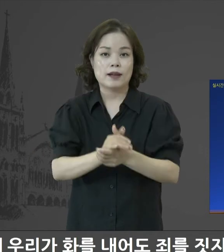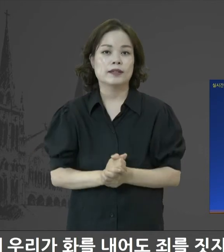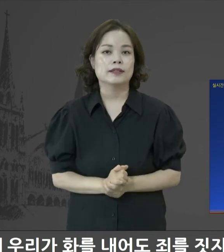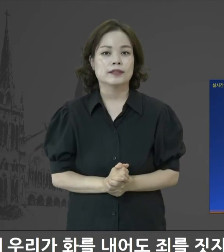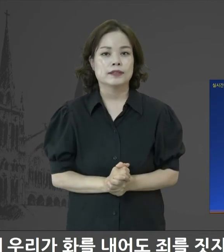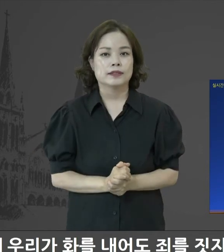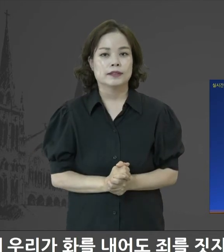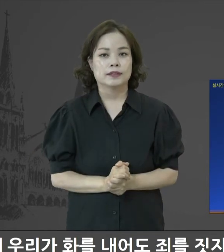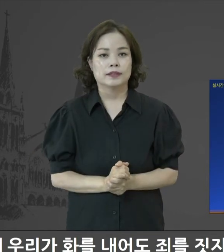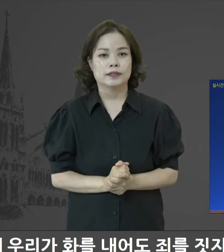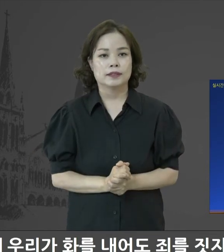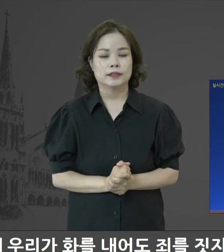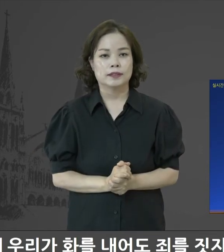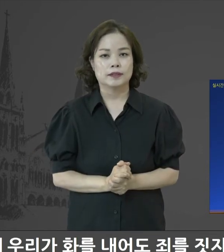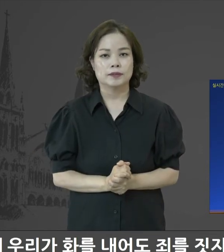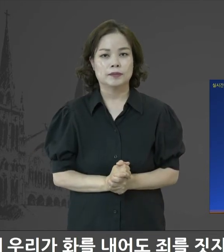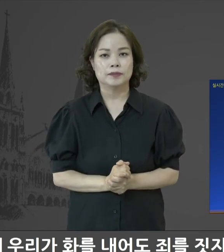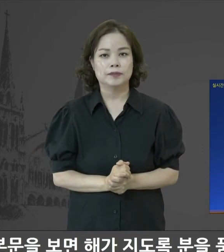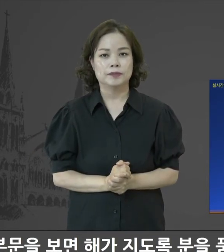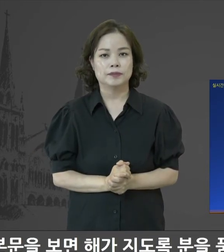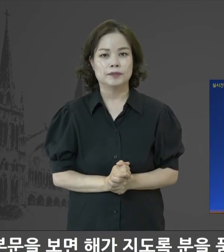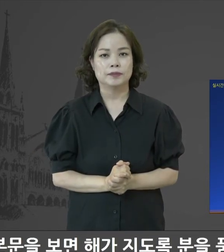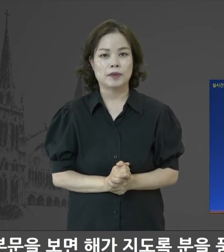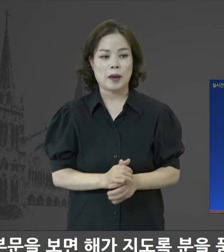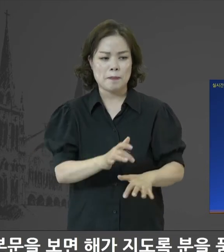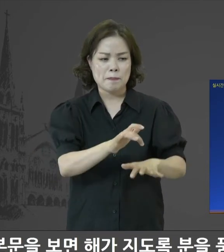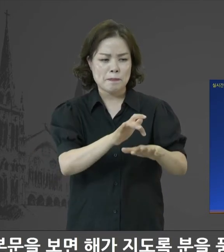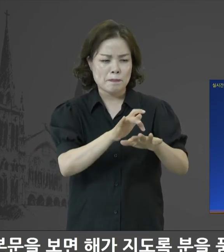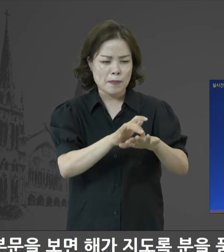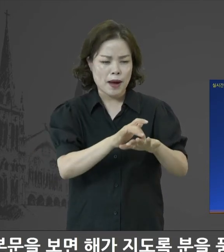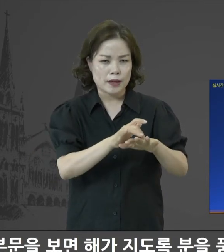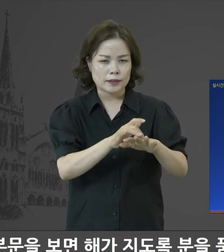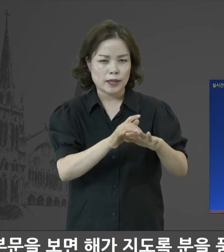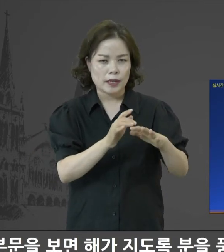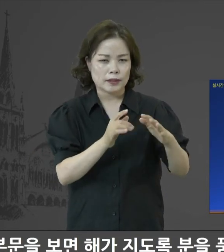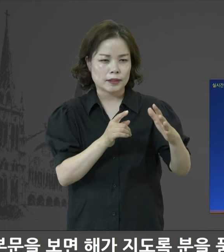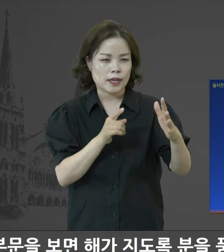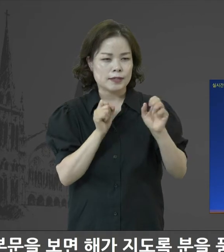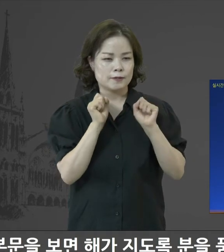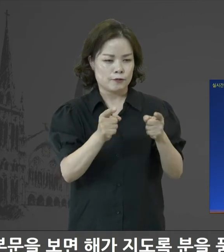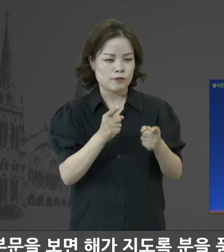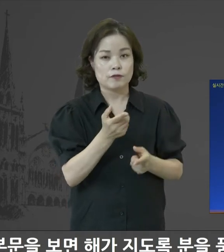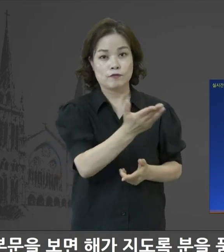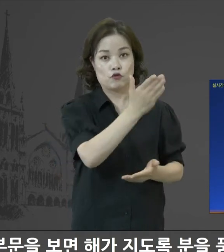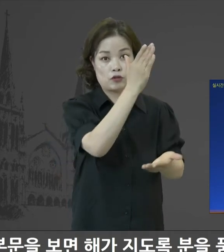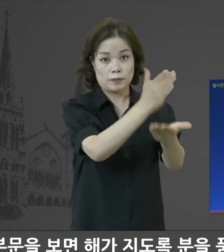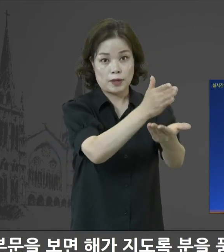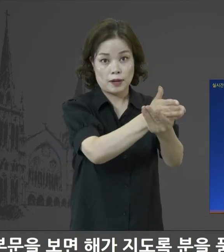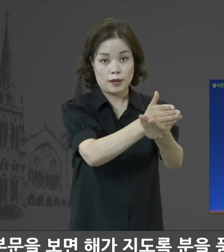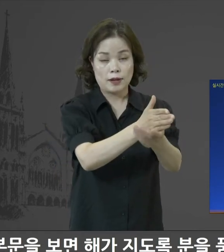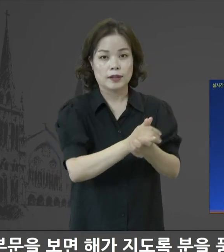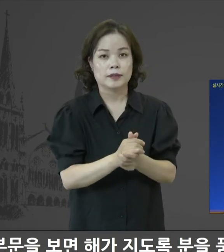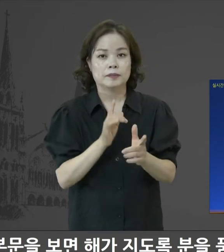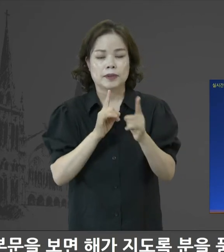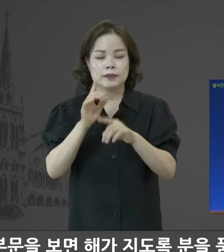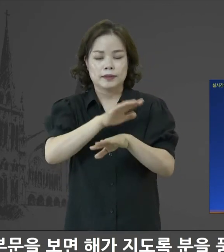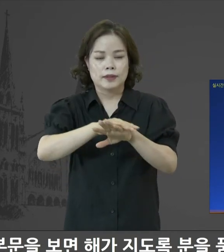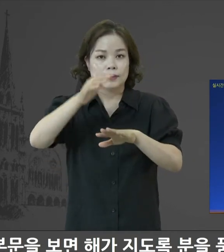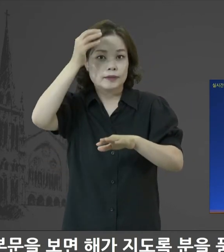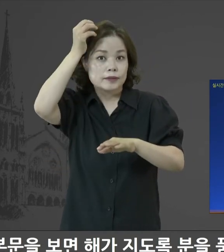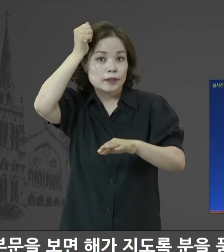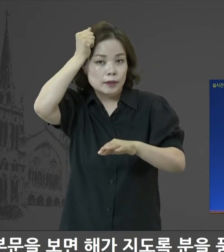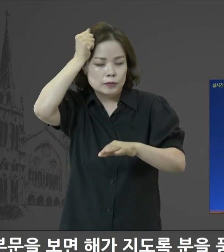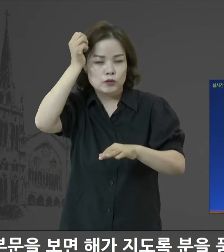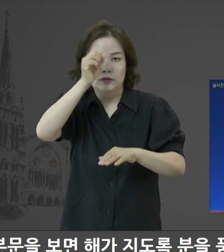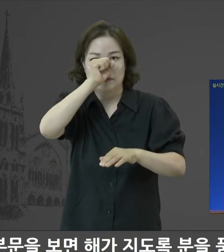얘기합니다. 그리고 마귀에게 틈을 주지 말라라고 설명하는 것이죠. 이 말씀을 우리가 잘 기억하고